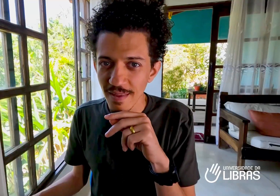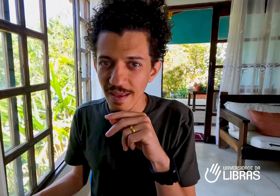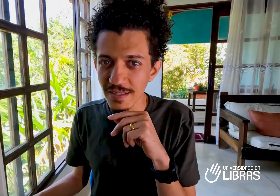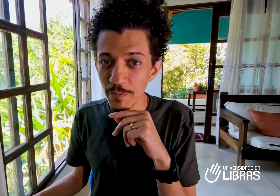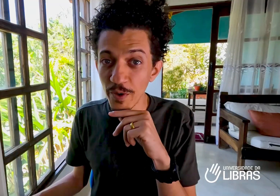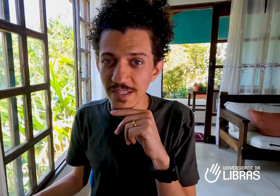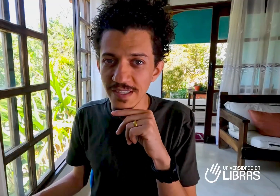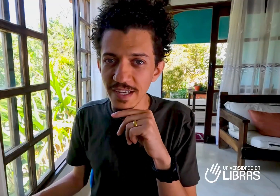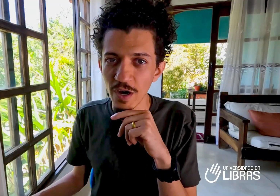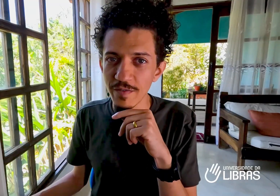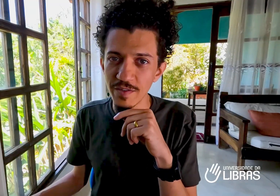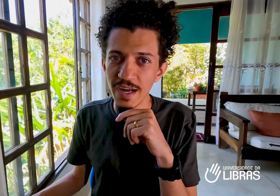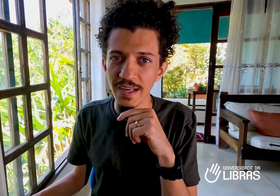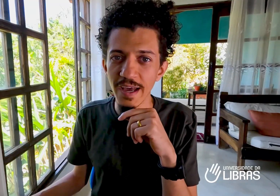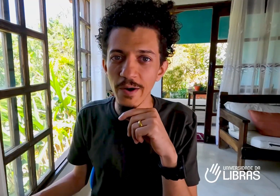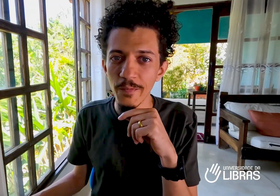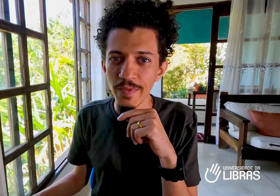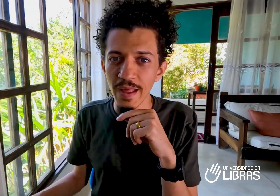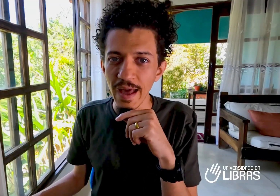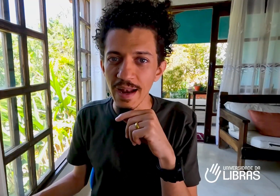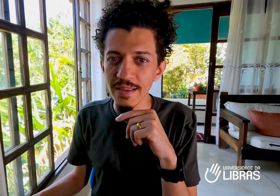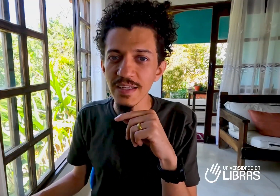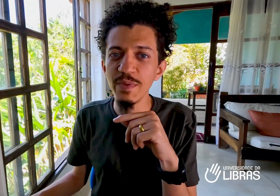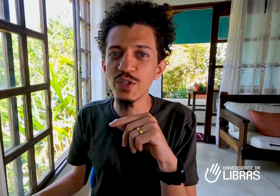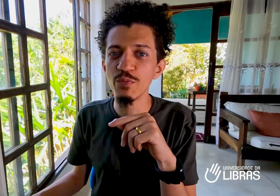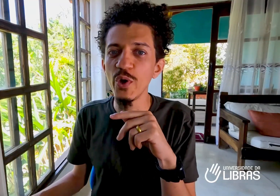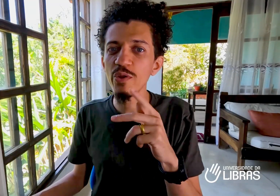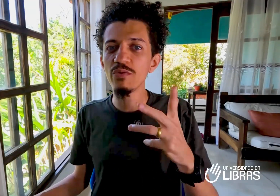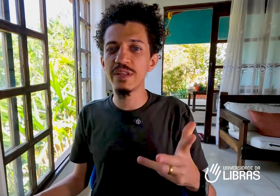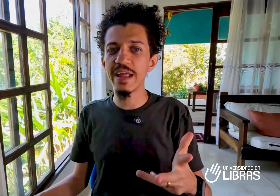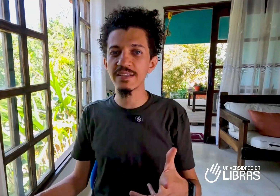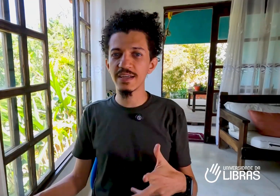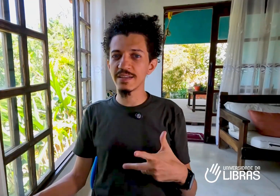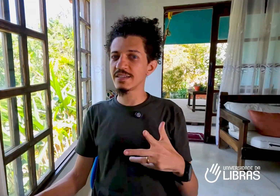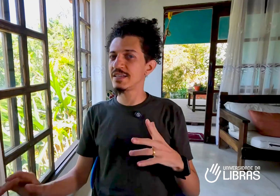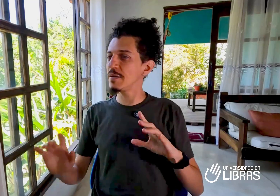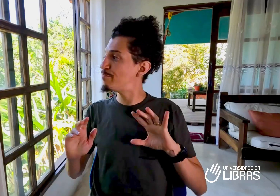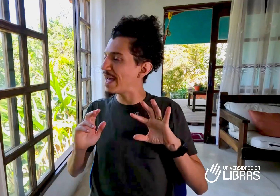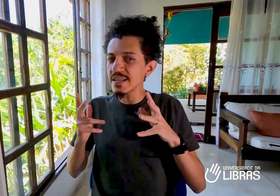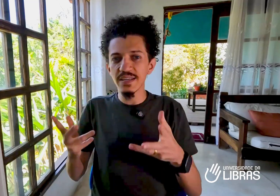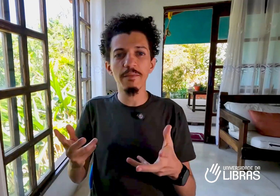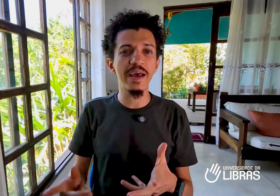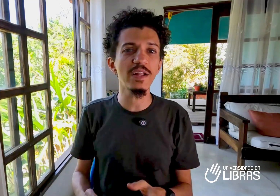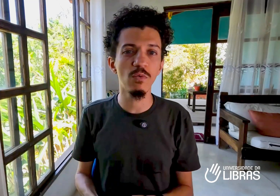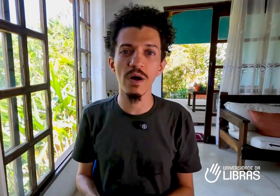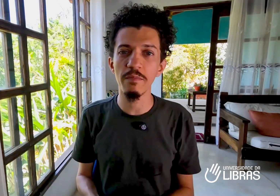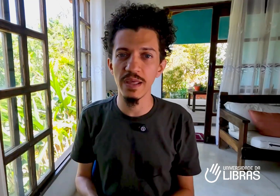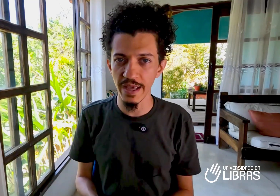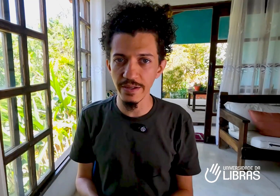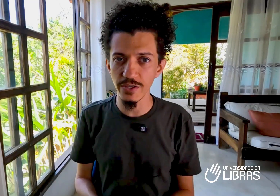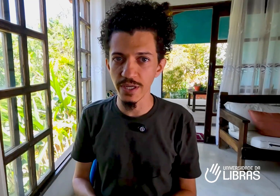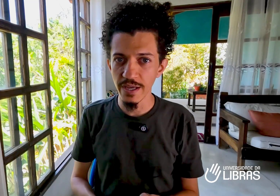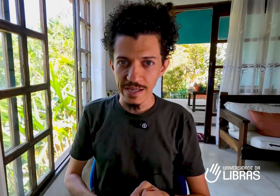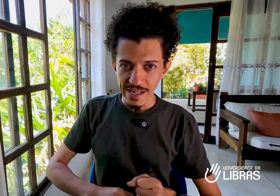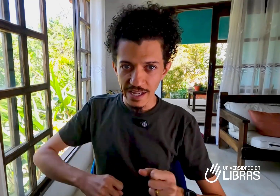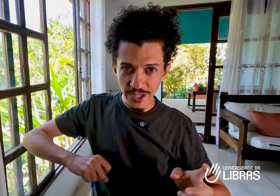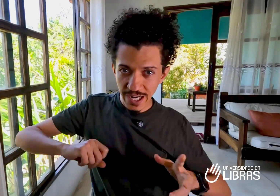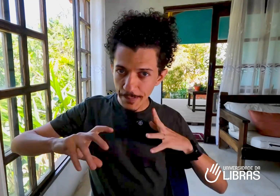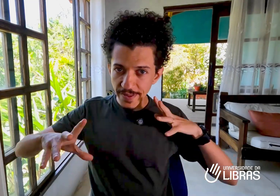Essa poesia nova de Raquel, ela transmite muito desse perceber do ambiente e de captar